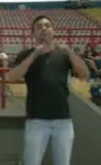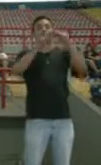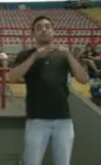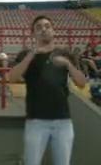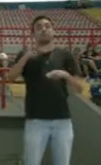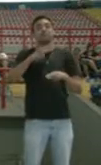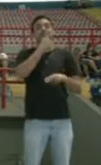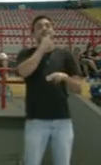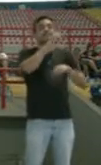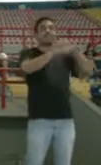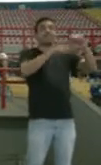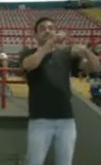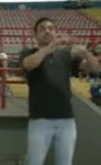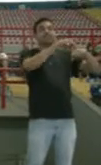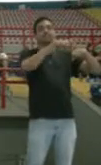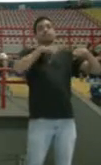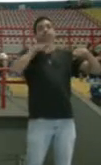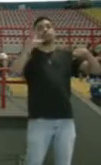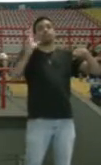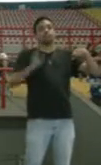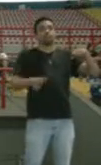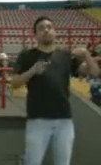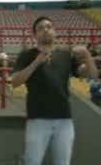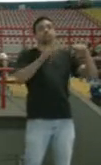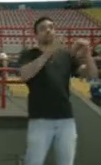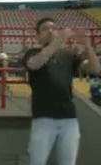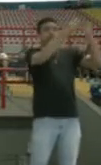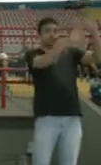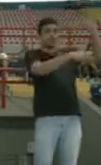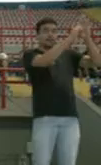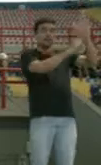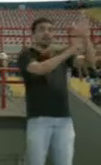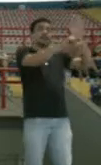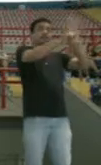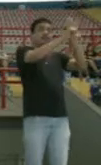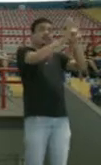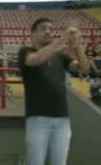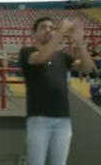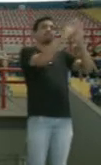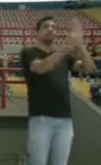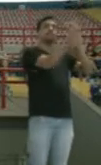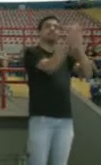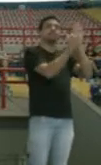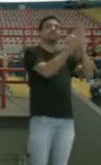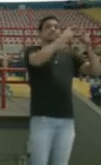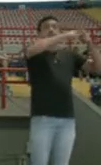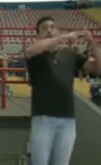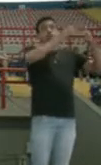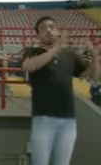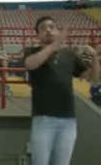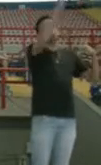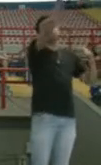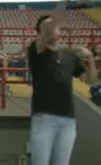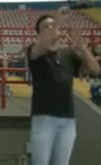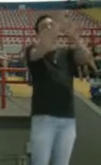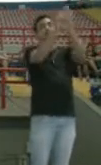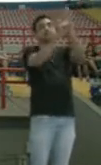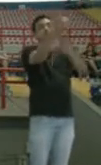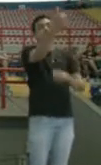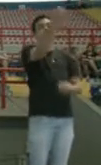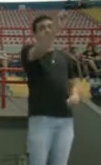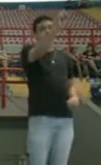Quando a Inglaterra tinha essa particularidade, beleza, da Carta Magna, isso vai gerar um problema no século